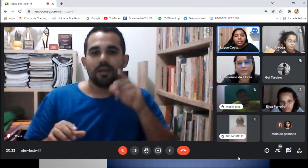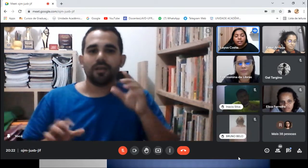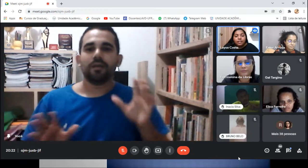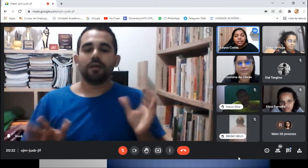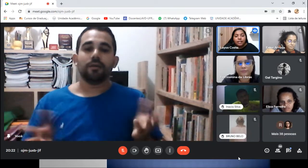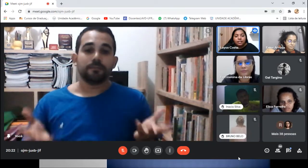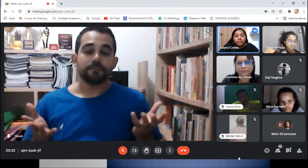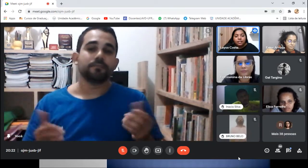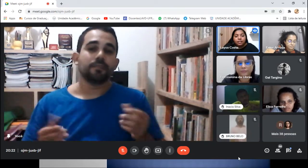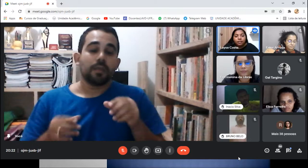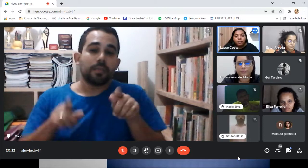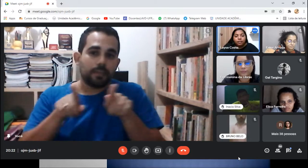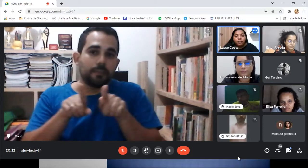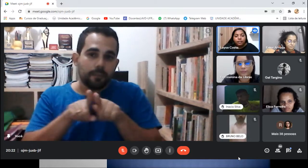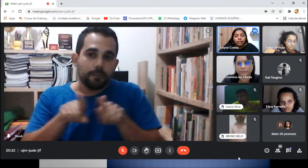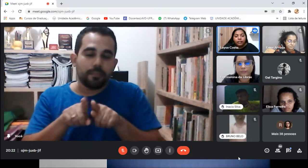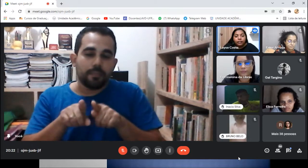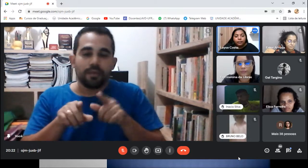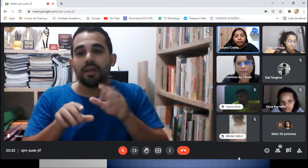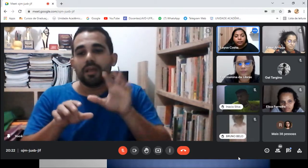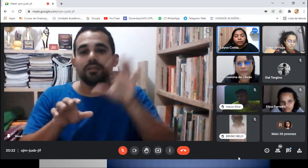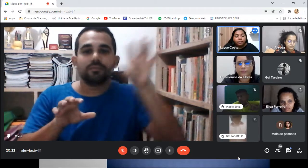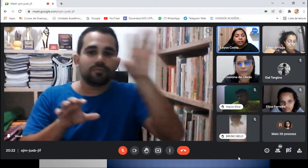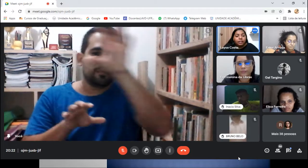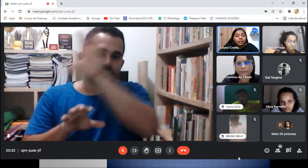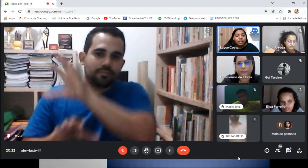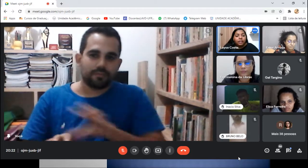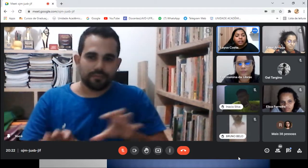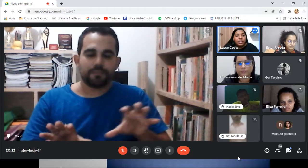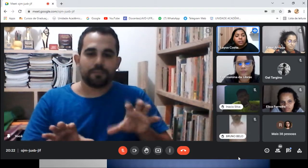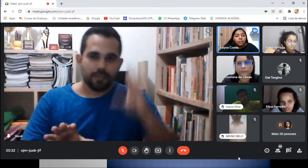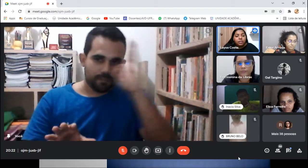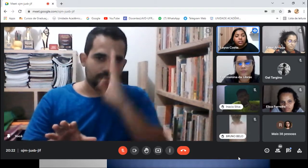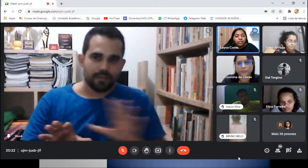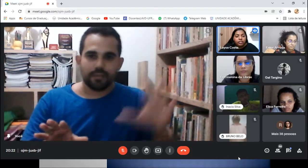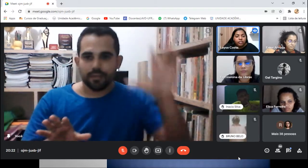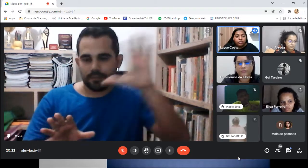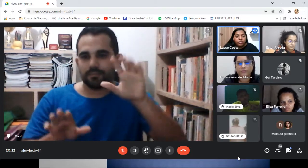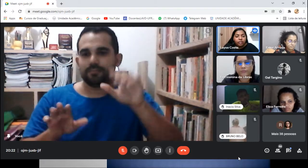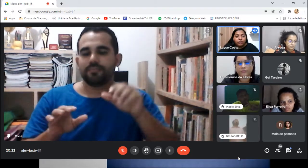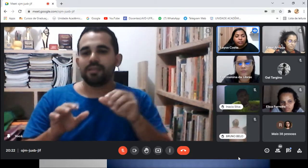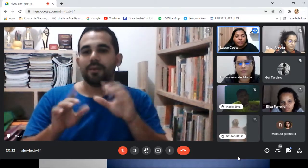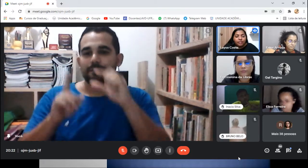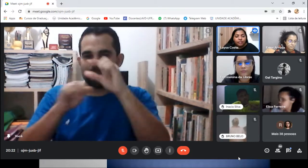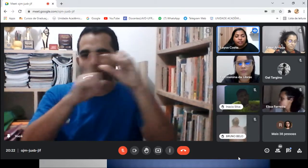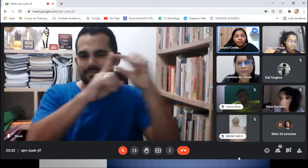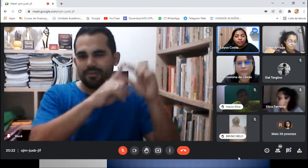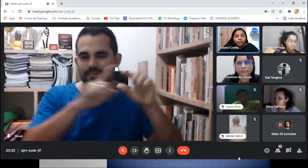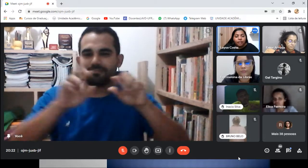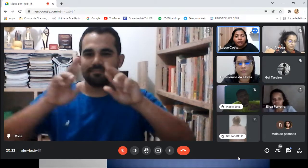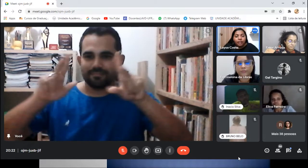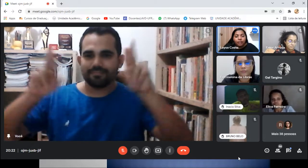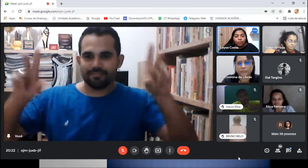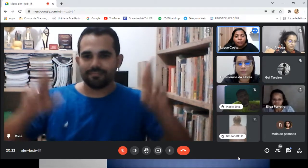essa variação fonética. Temos outras regiões, né, do Brasil, com